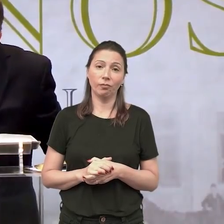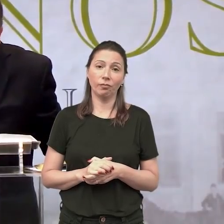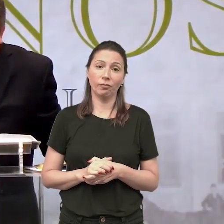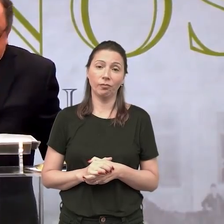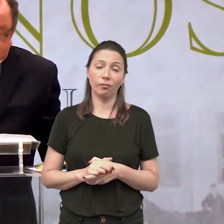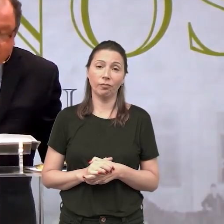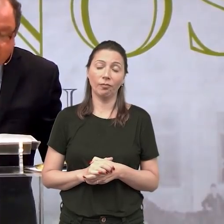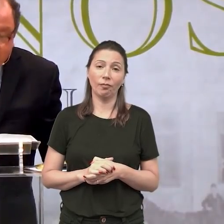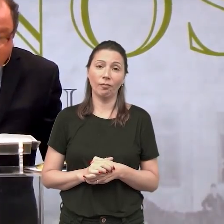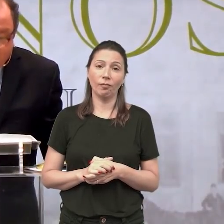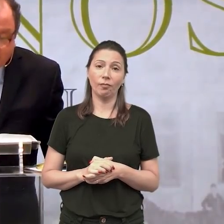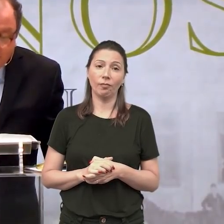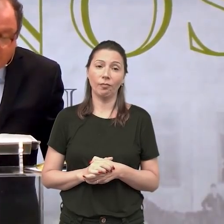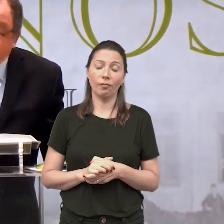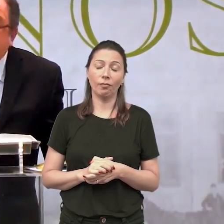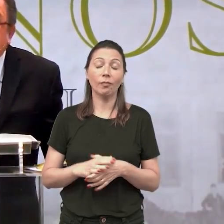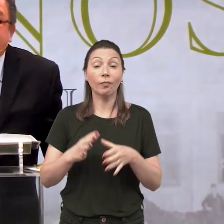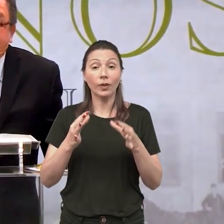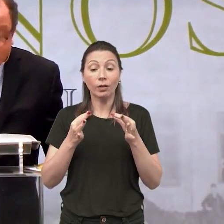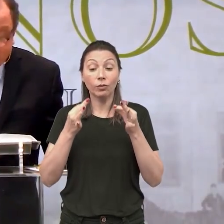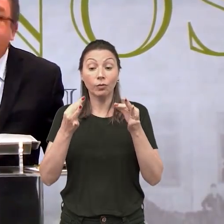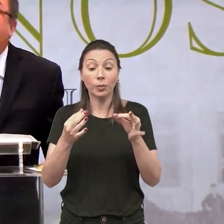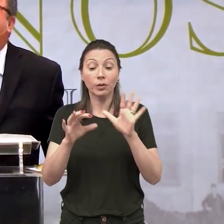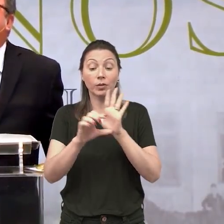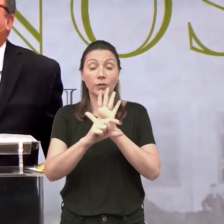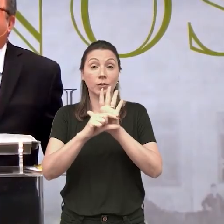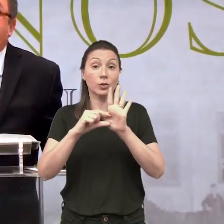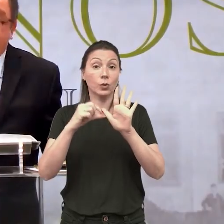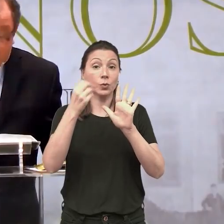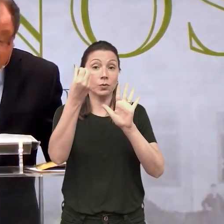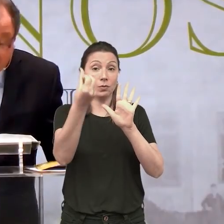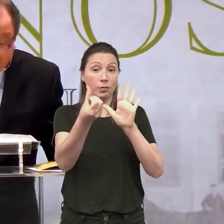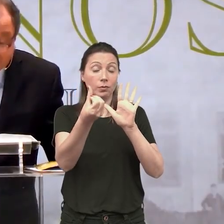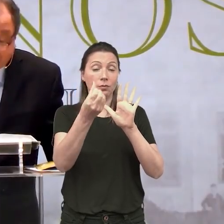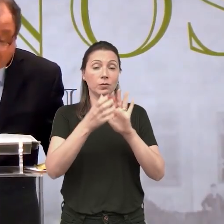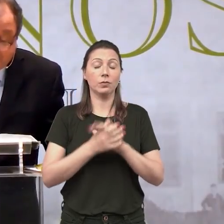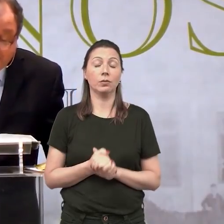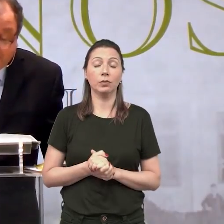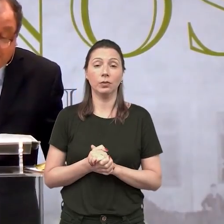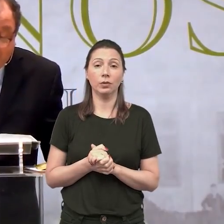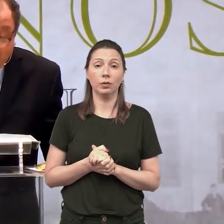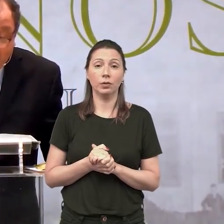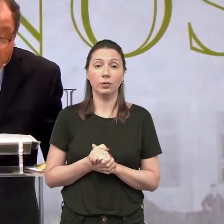Mas aqui, eu queria chamar a sua atenção para o versículo 6. Já estou terminando, gente.